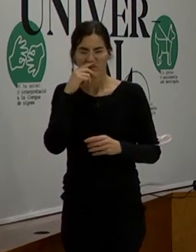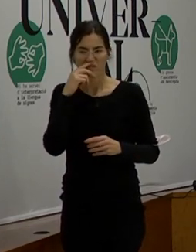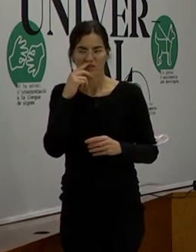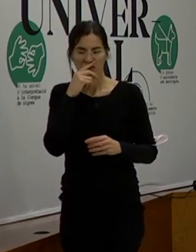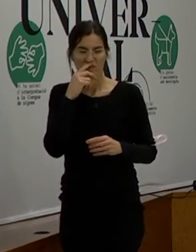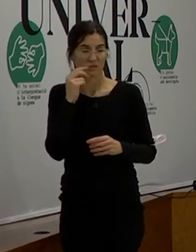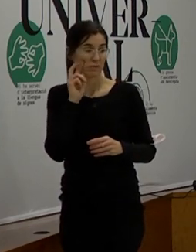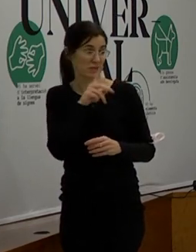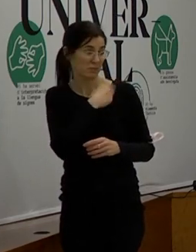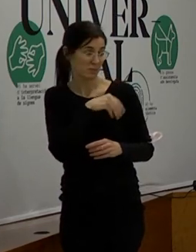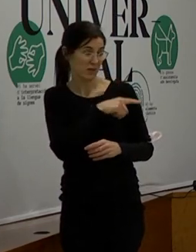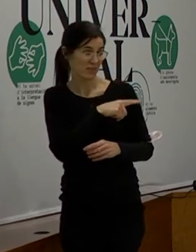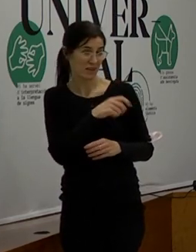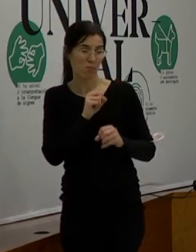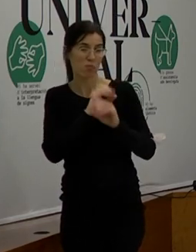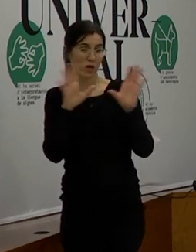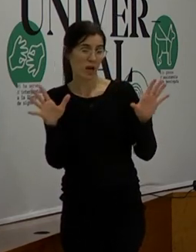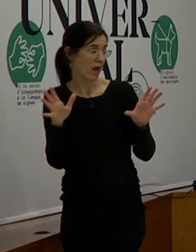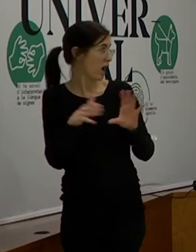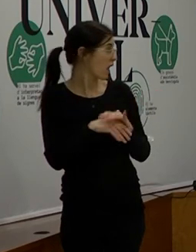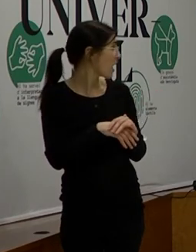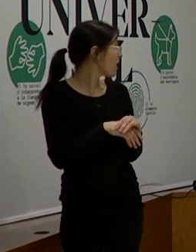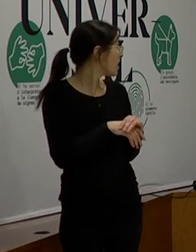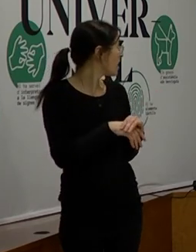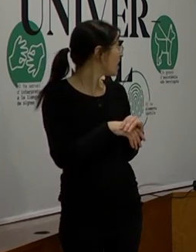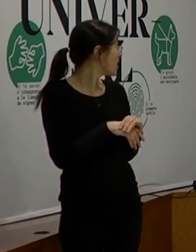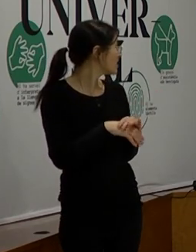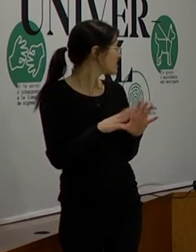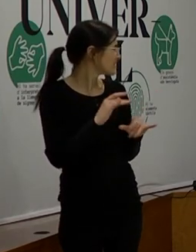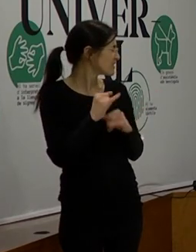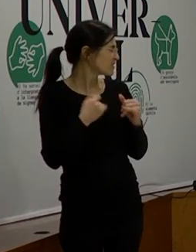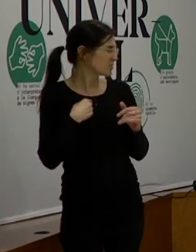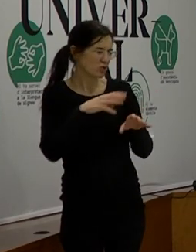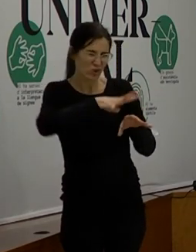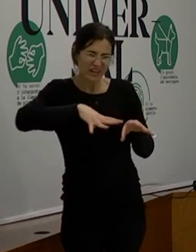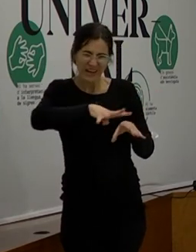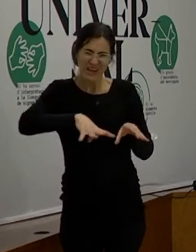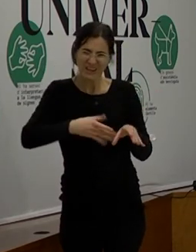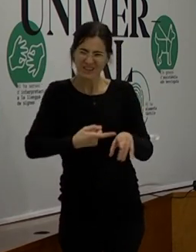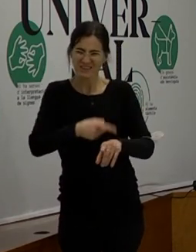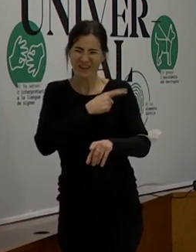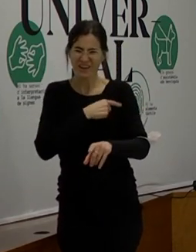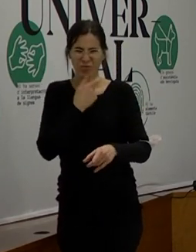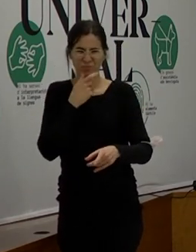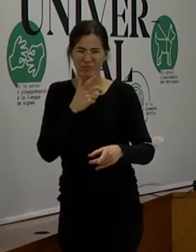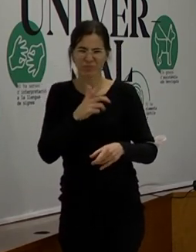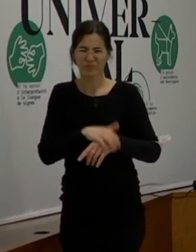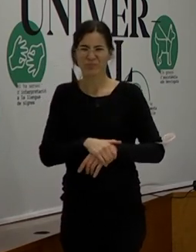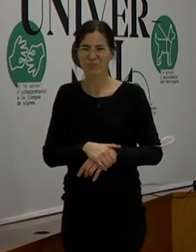veus aquesta, que clares que són? I con la raja, passa que tanta ratlla, que vols que et digui, no? Vale?